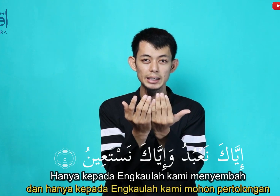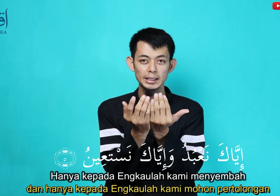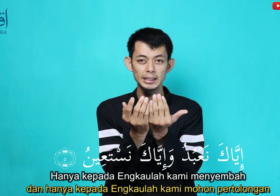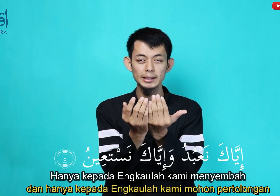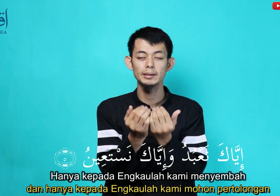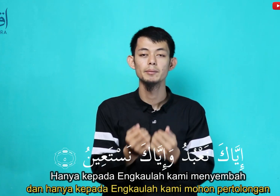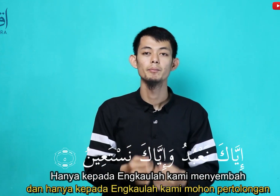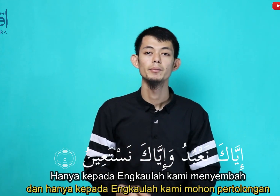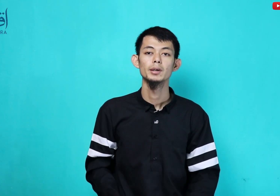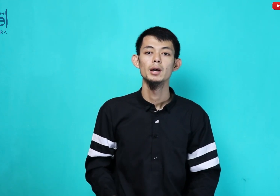nasta'in.